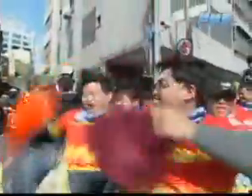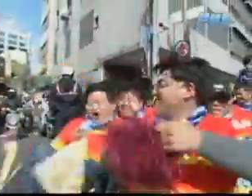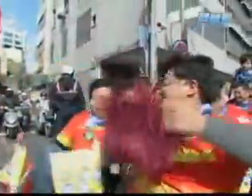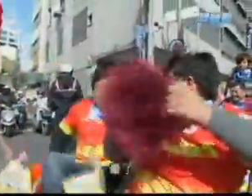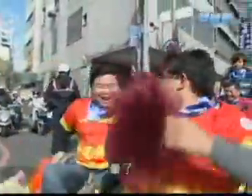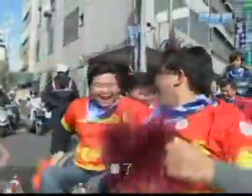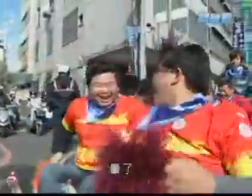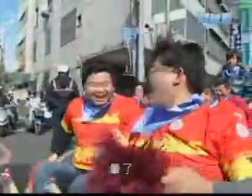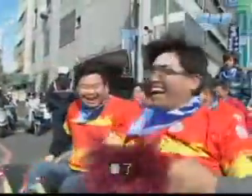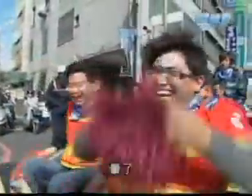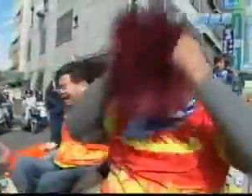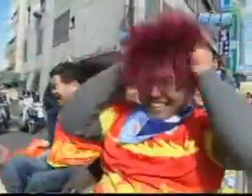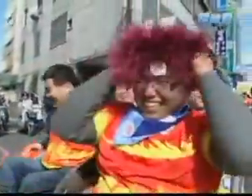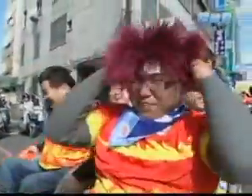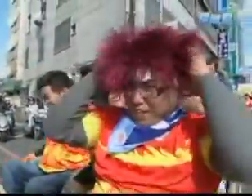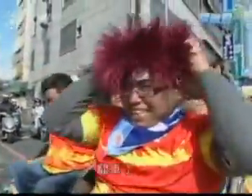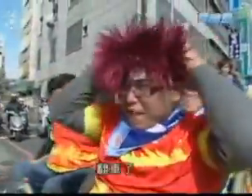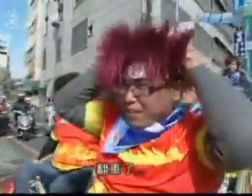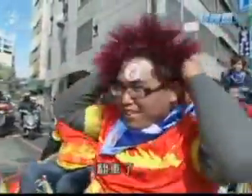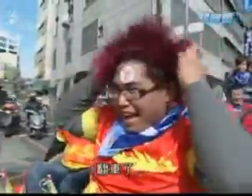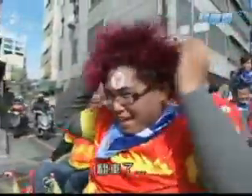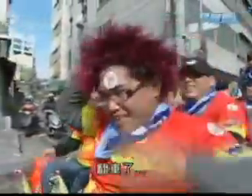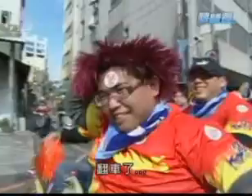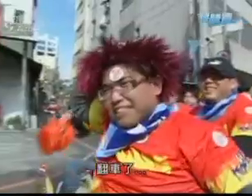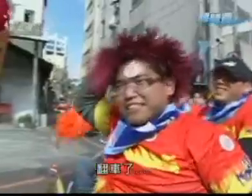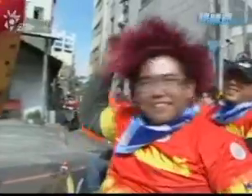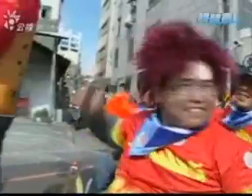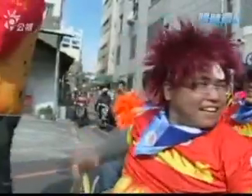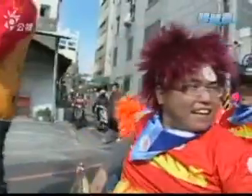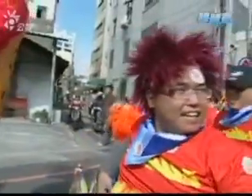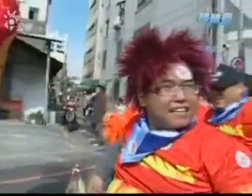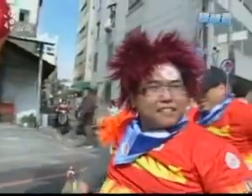空气啊！ 冰车，冰车。